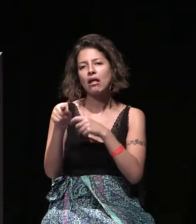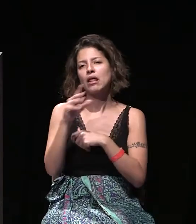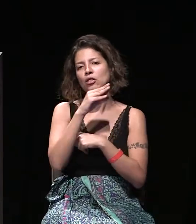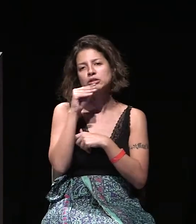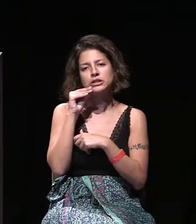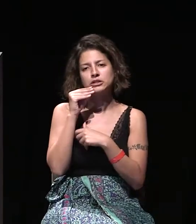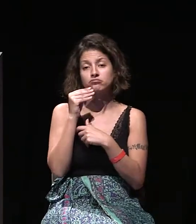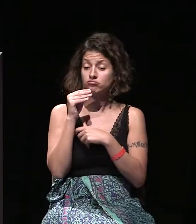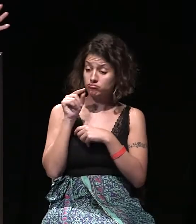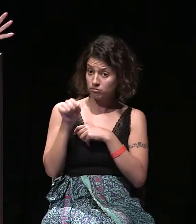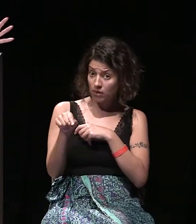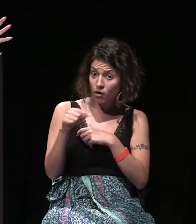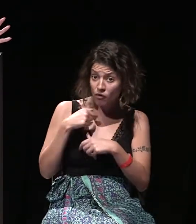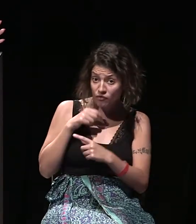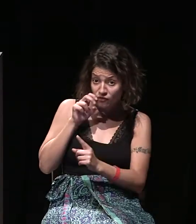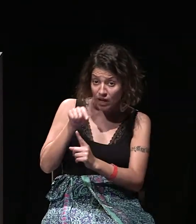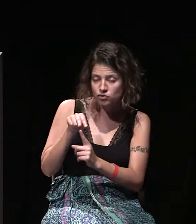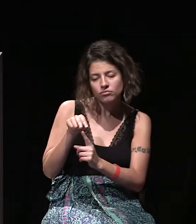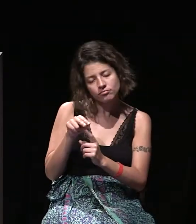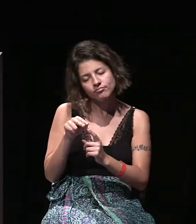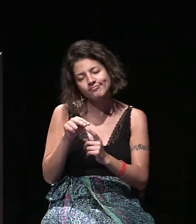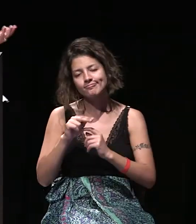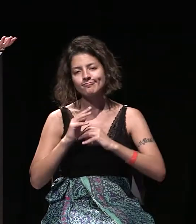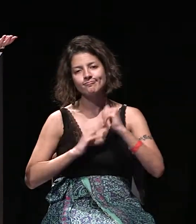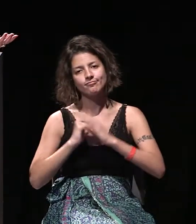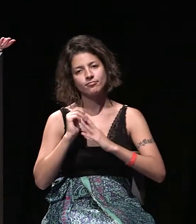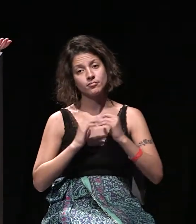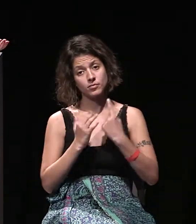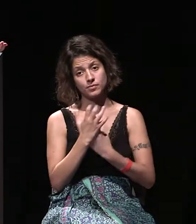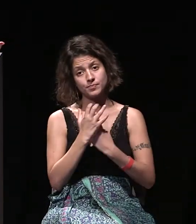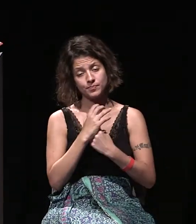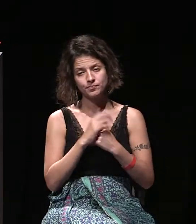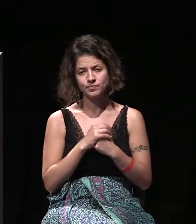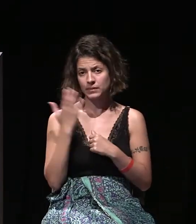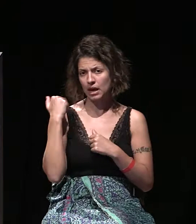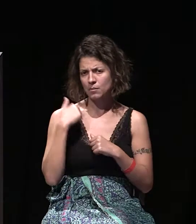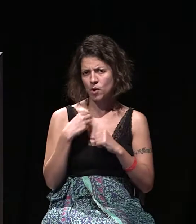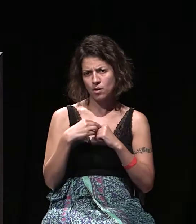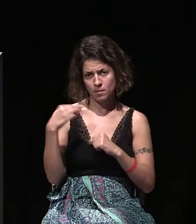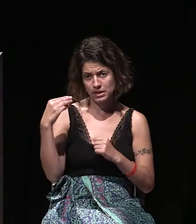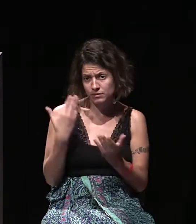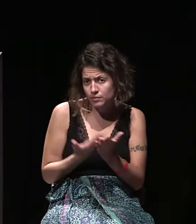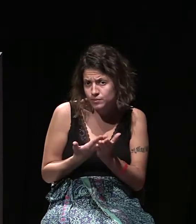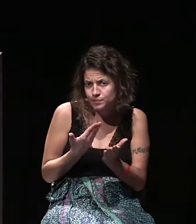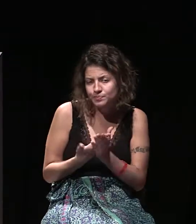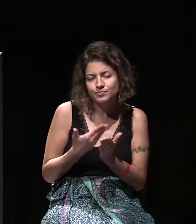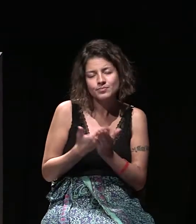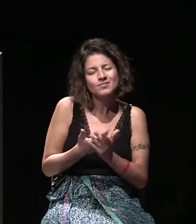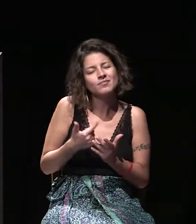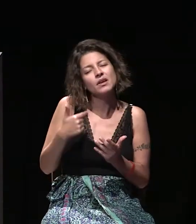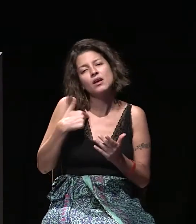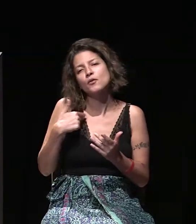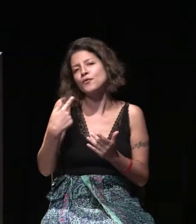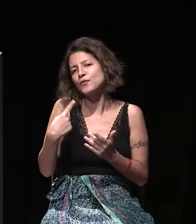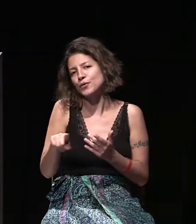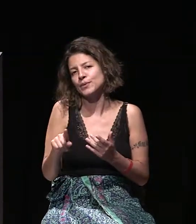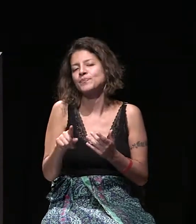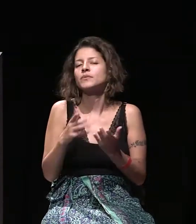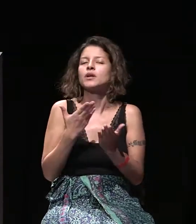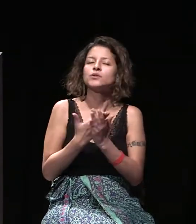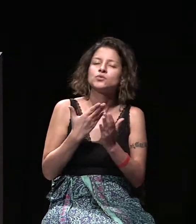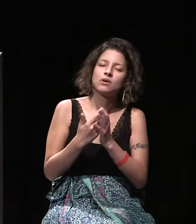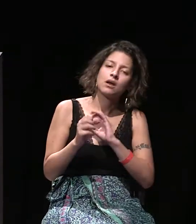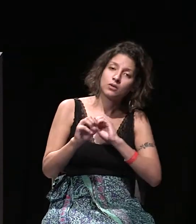e minha prática. Tem algumas pessoas que, desde a minha época, quando eu fiz o mestrado, eu justamente fui para fazer